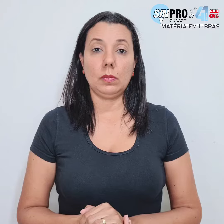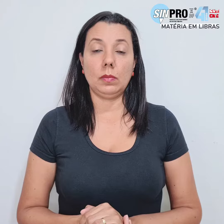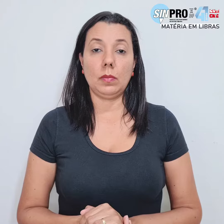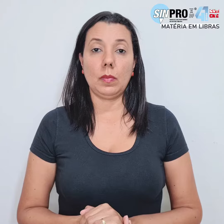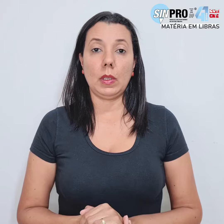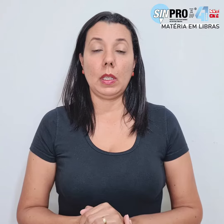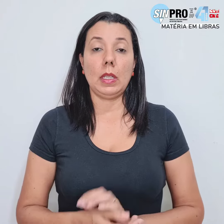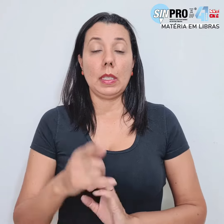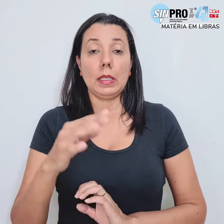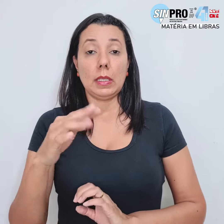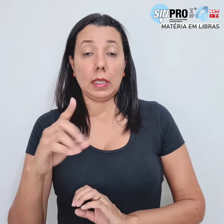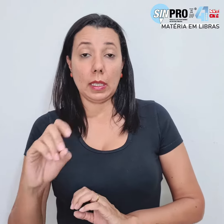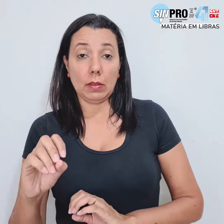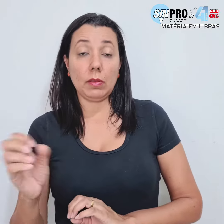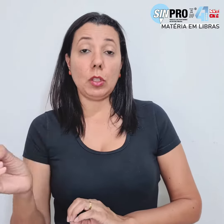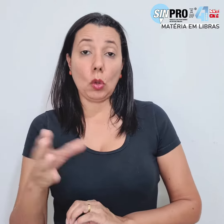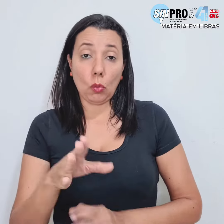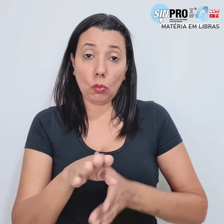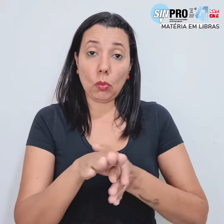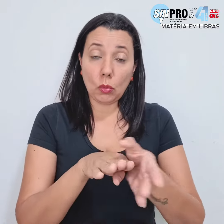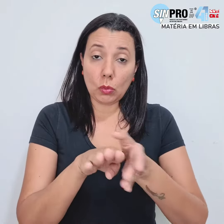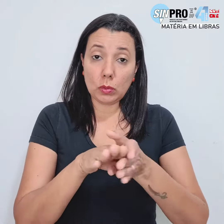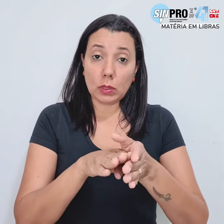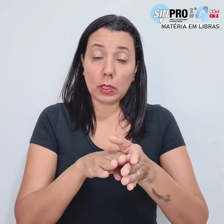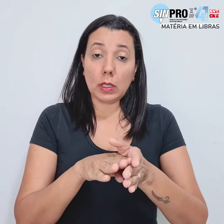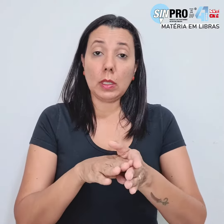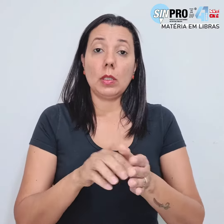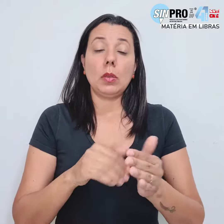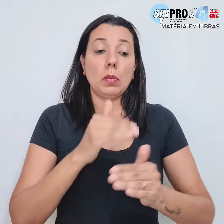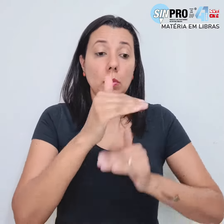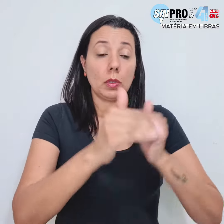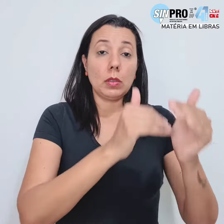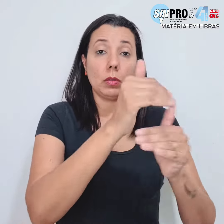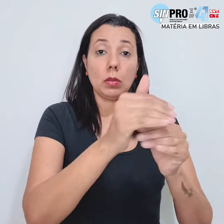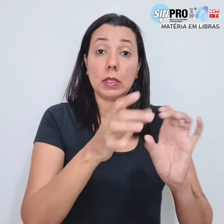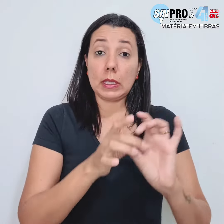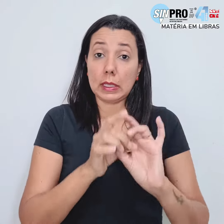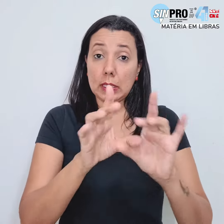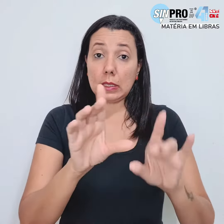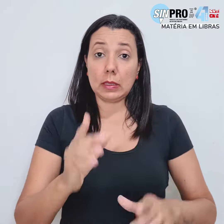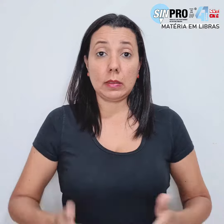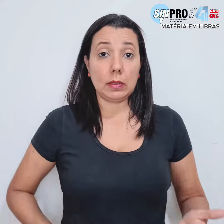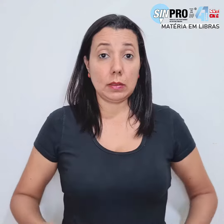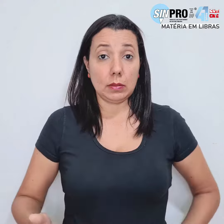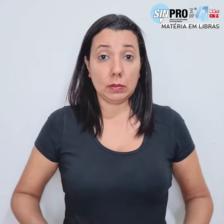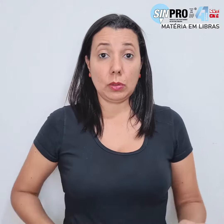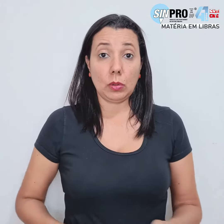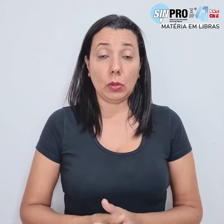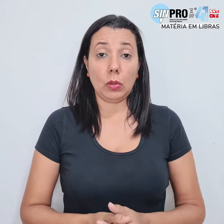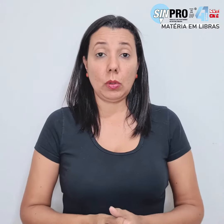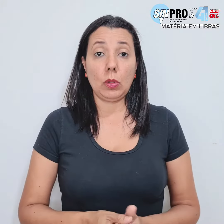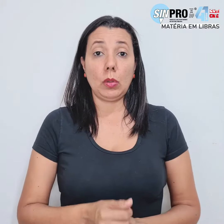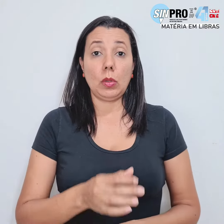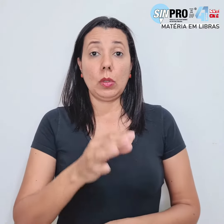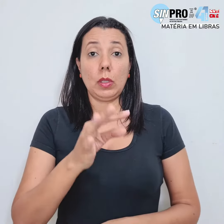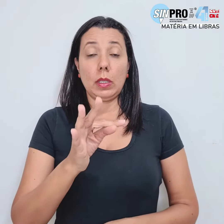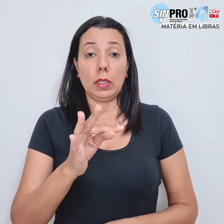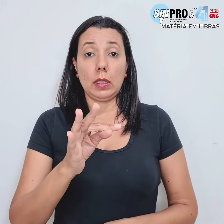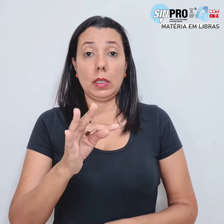TCDF emite nova orientação sobre progressões e licenças servidor. O Tribunal de Contas do